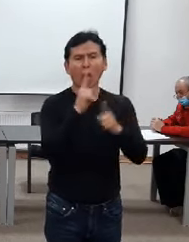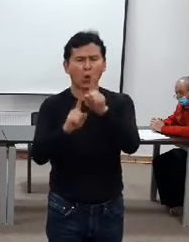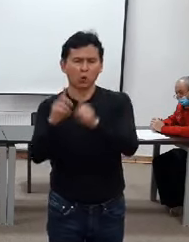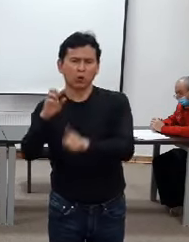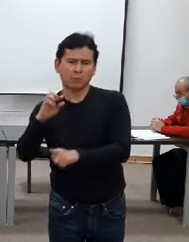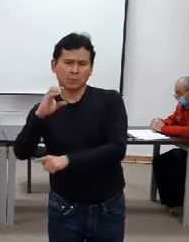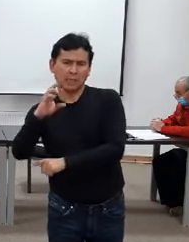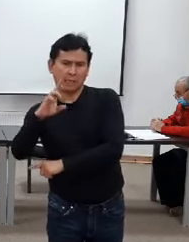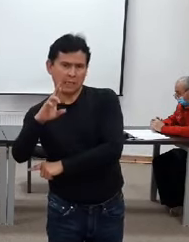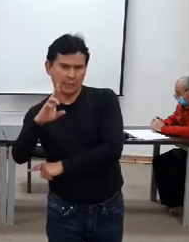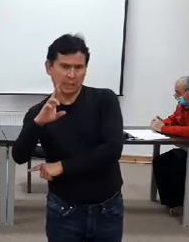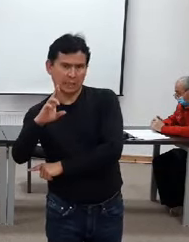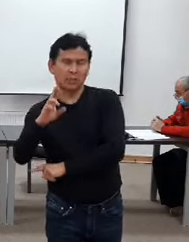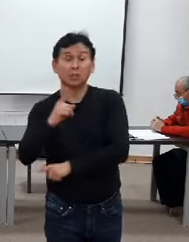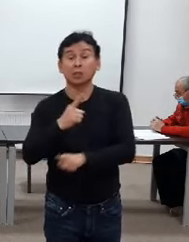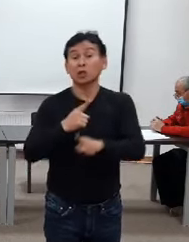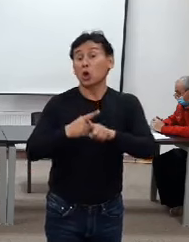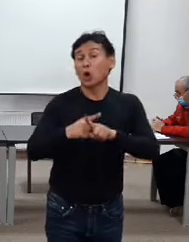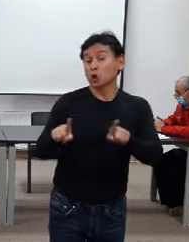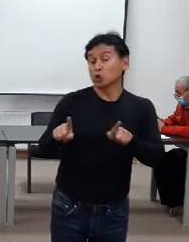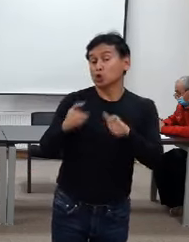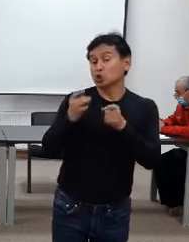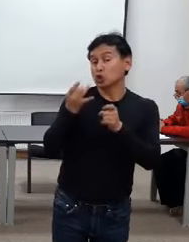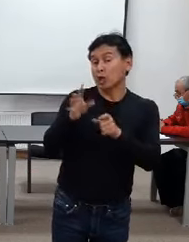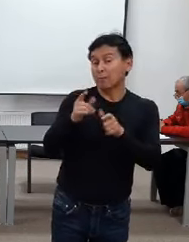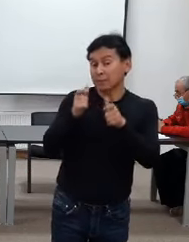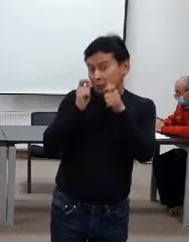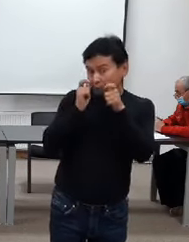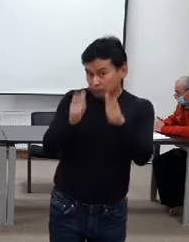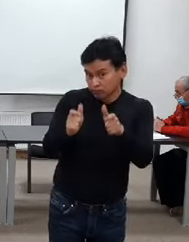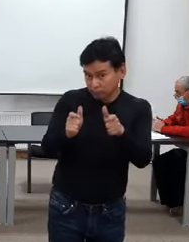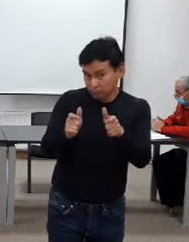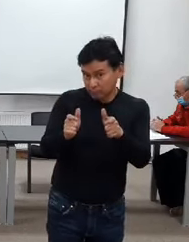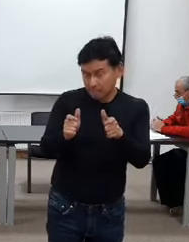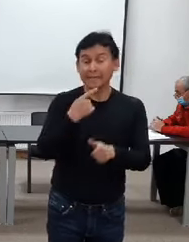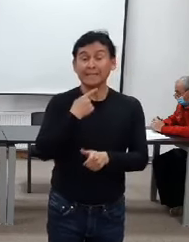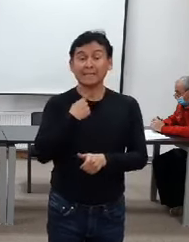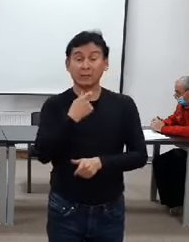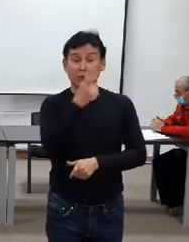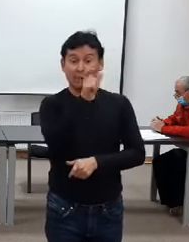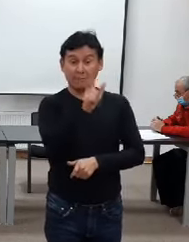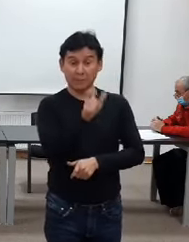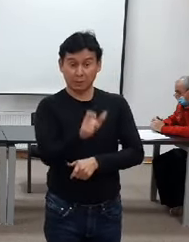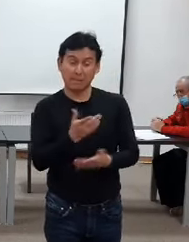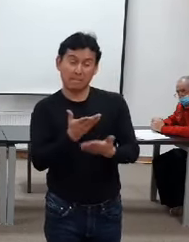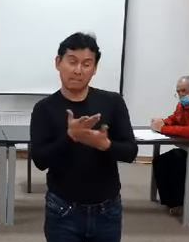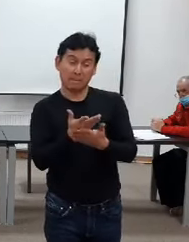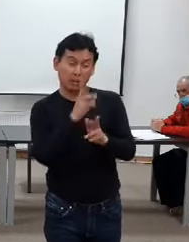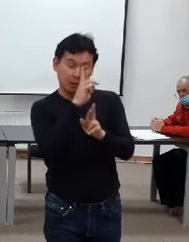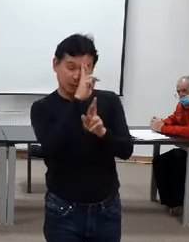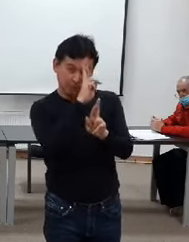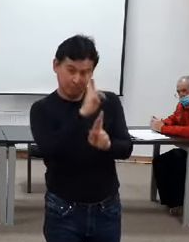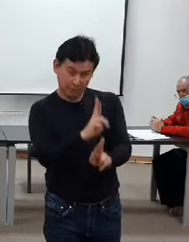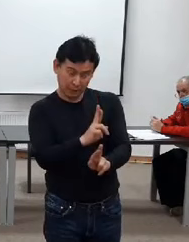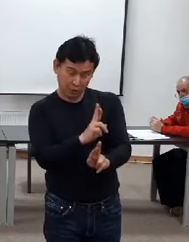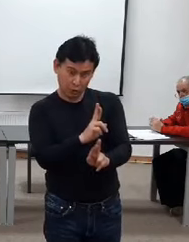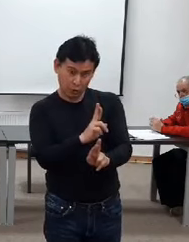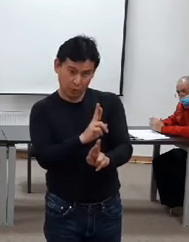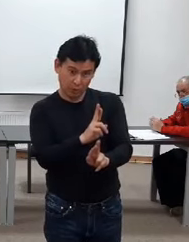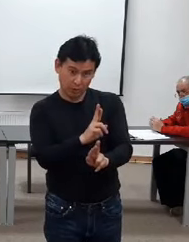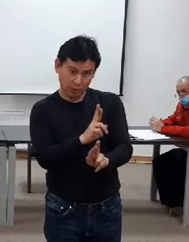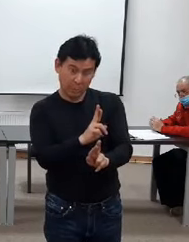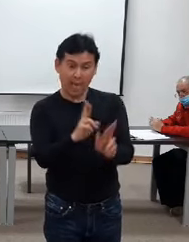y otros solamente quedaron con vigilancia epidemiológica. El interés particular de una persona, yo le pediría con mucho respeto, don Mario, que de acuerdo